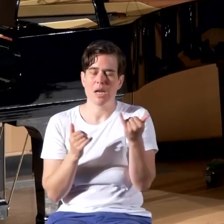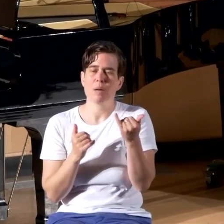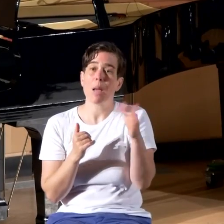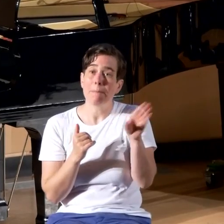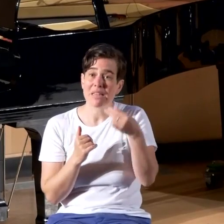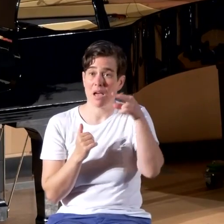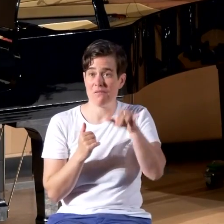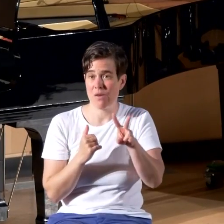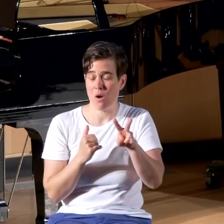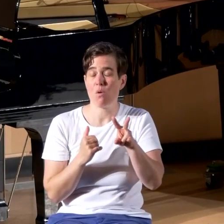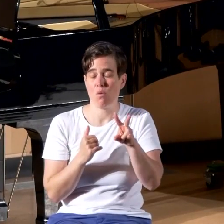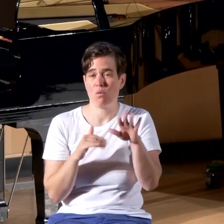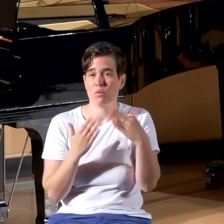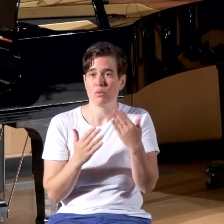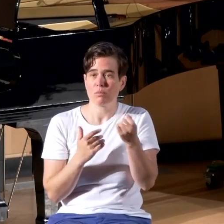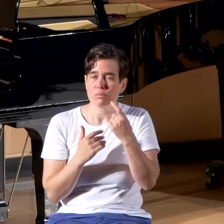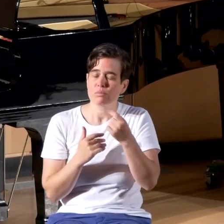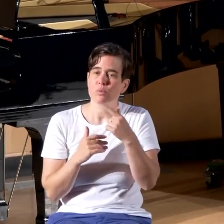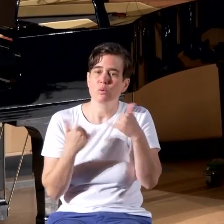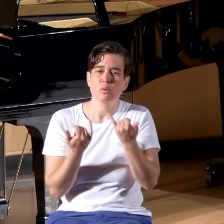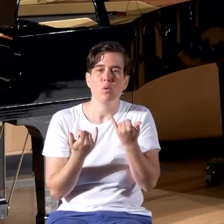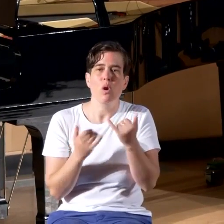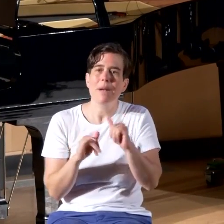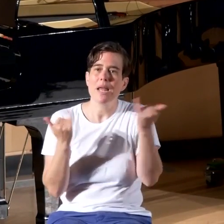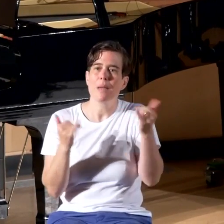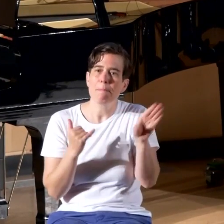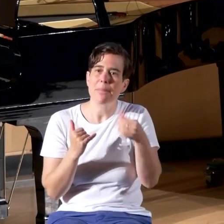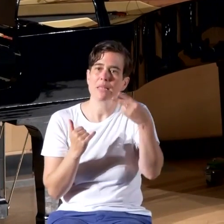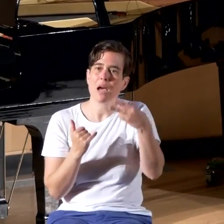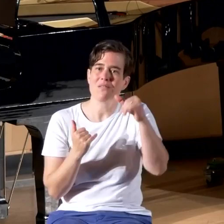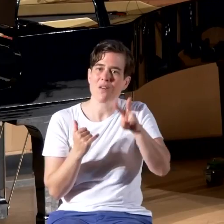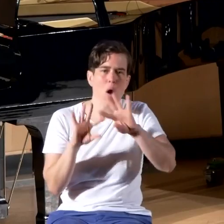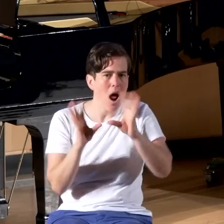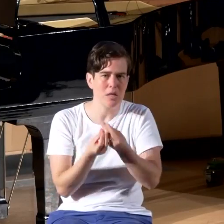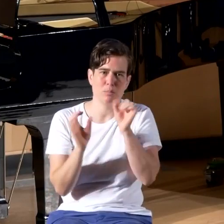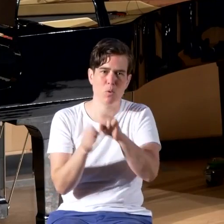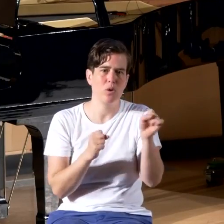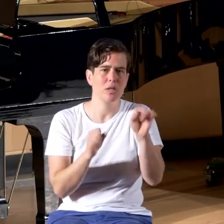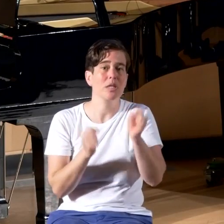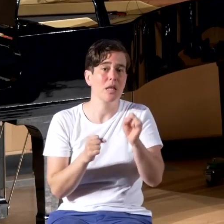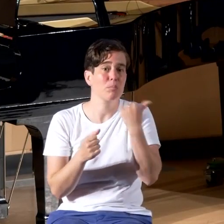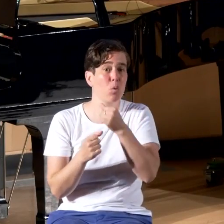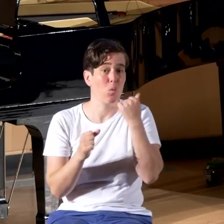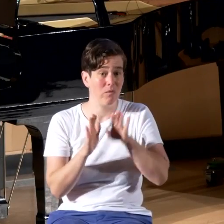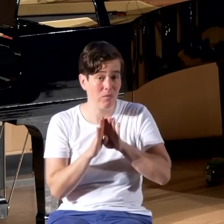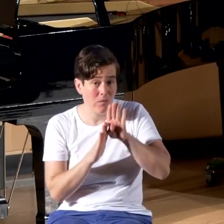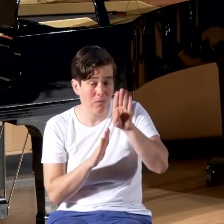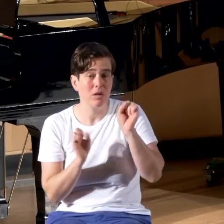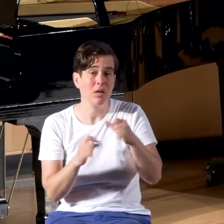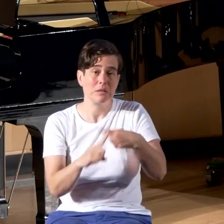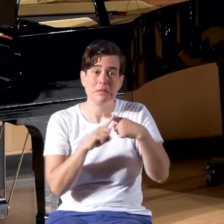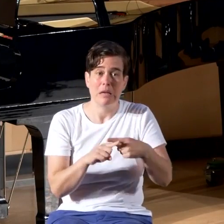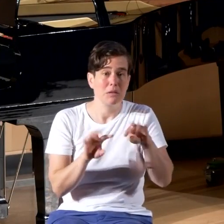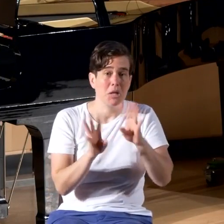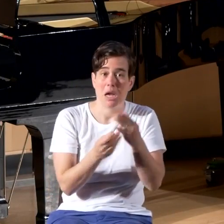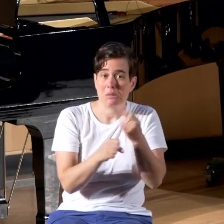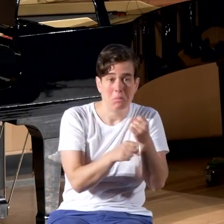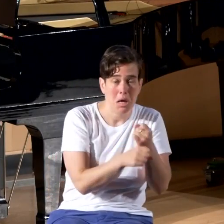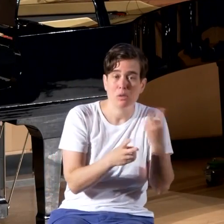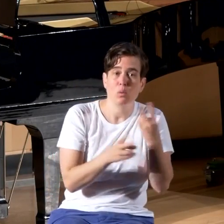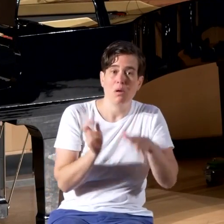dass im Leben mit HIV alles möglich ist. Ob es nun um Karriere geht, um Sex oder